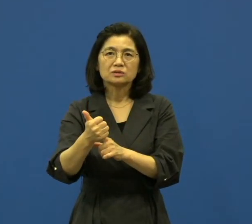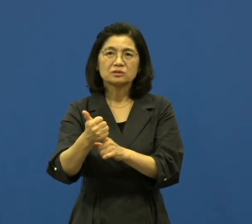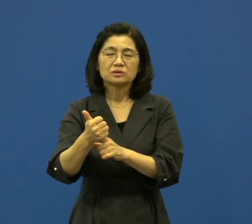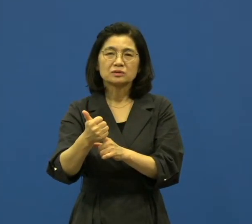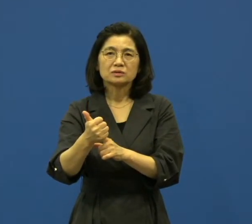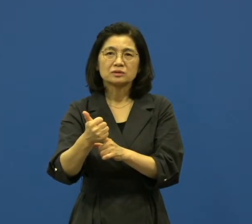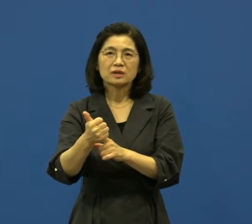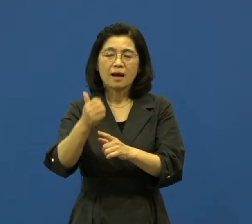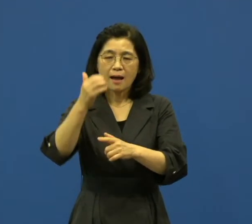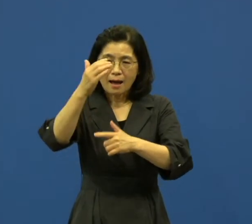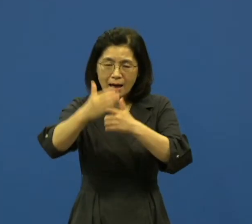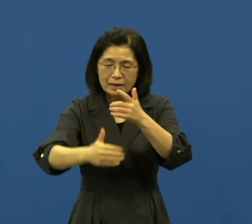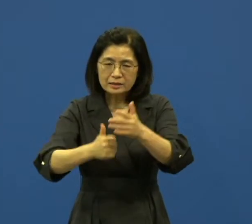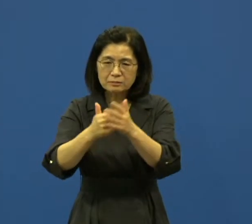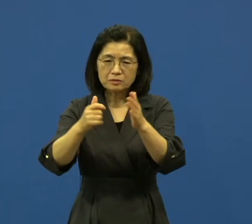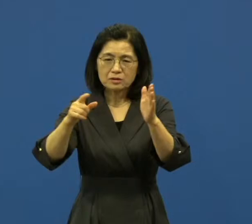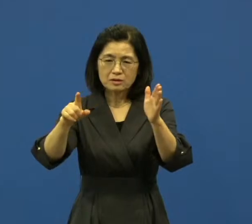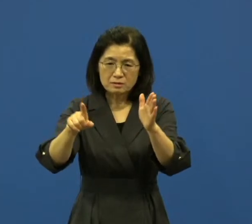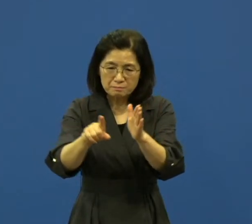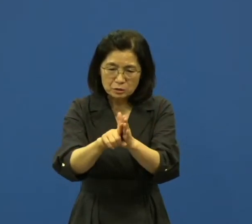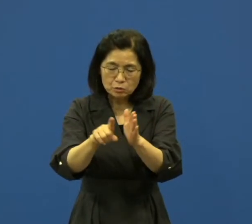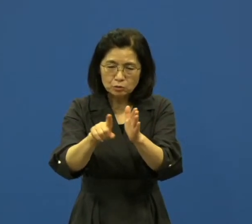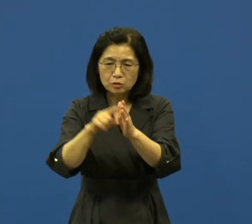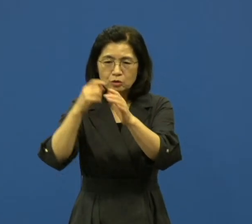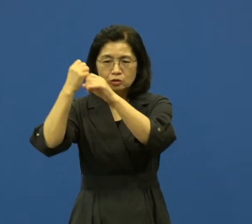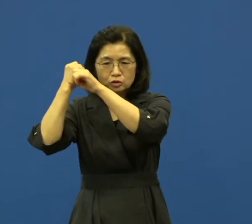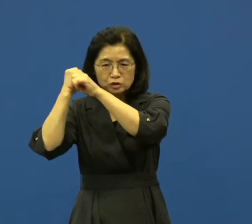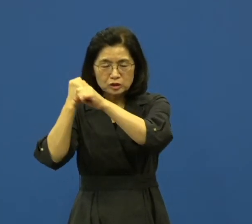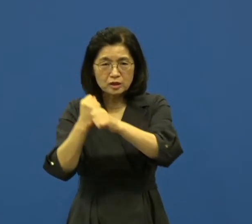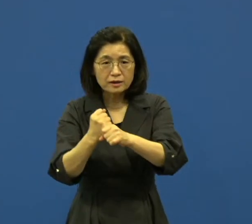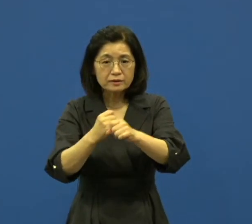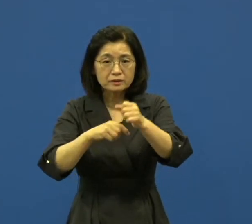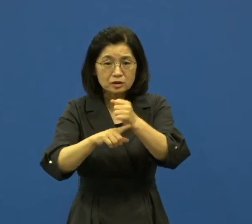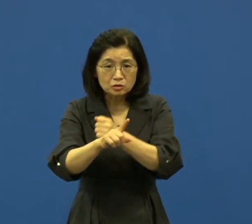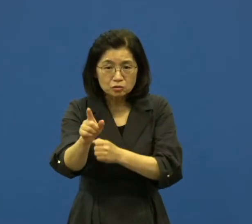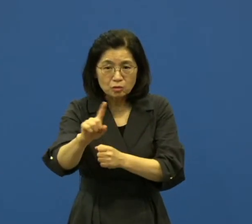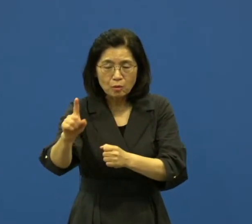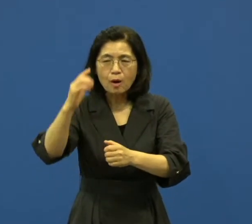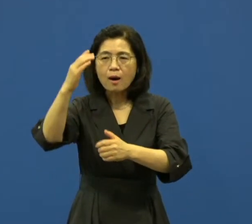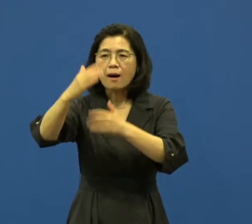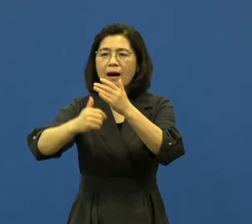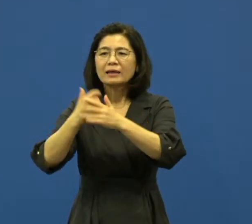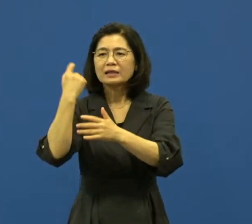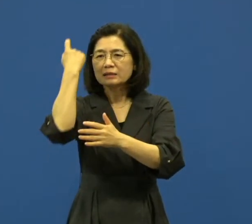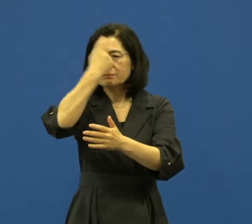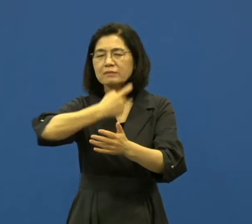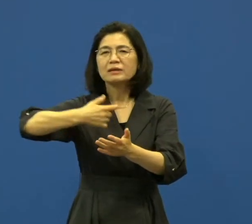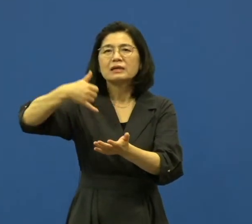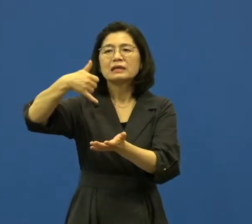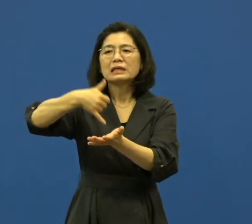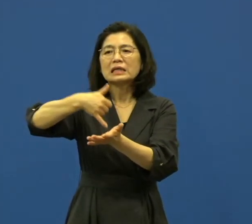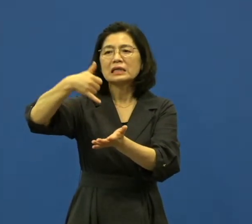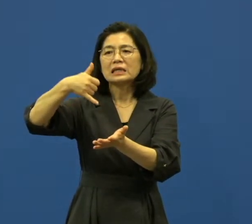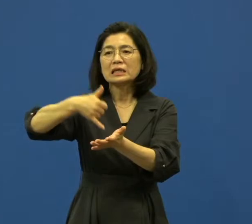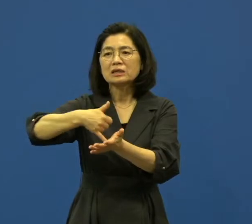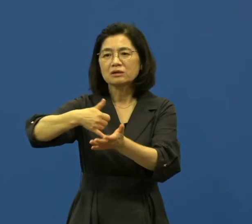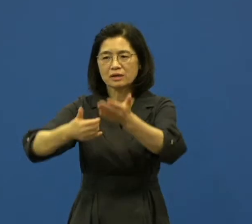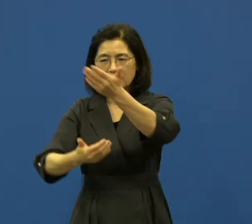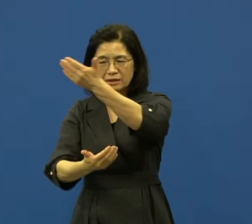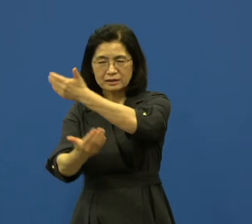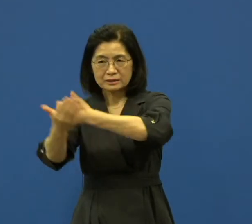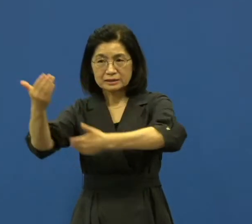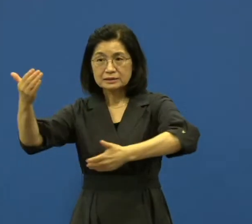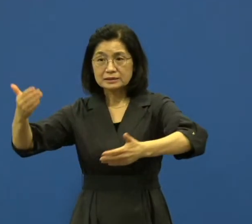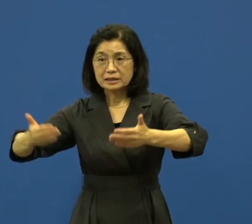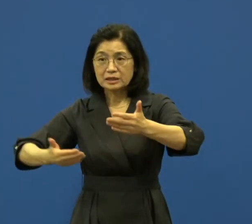것은 모두 인격에 관한 것입니다. 우리가 친구와 친구의 관계는 그 인격과의